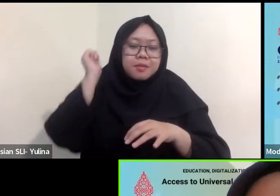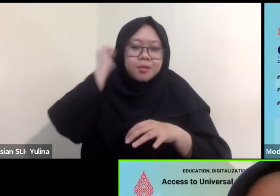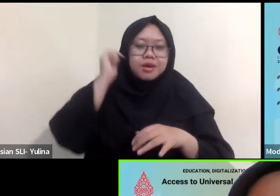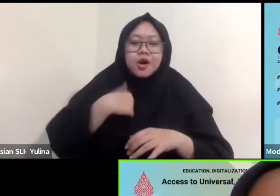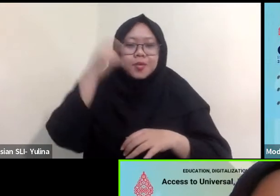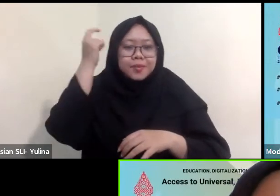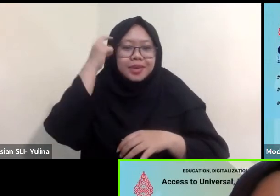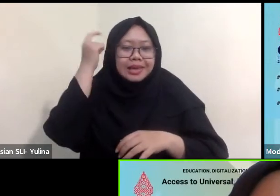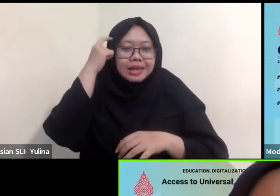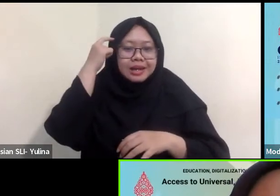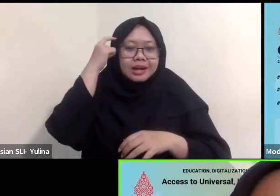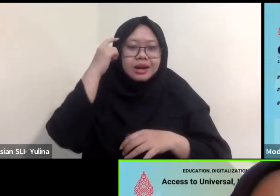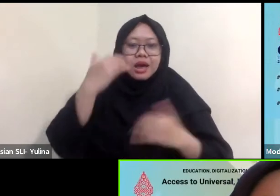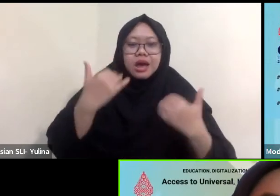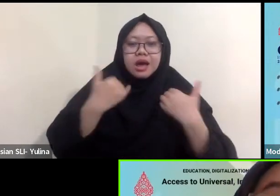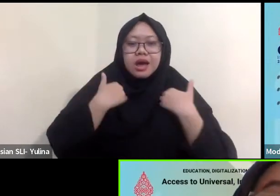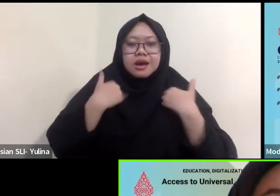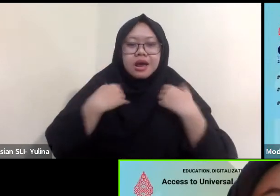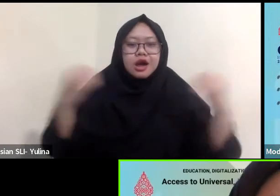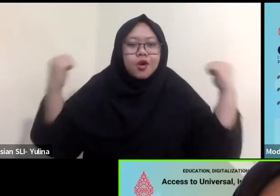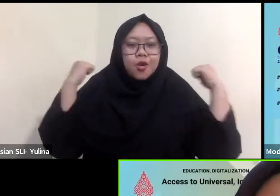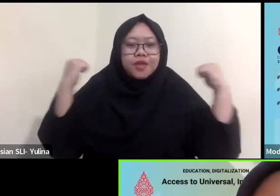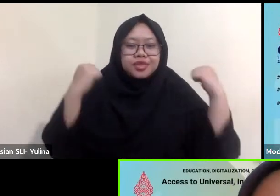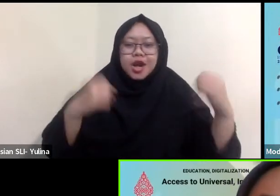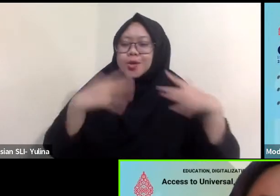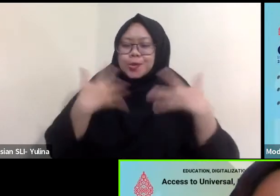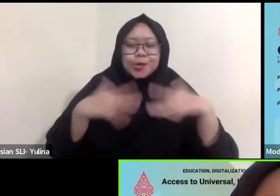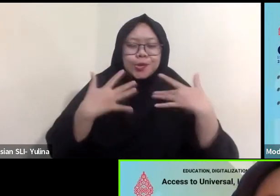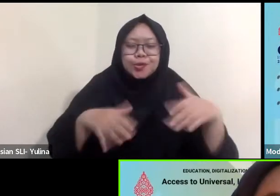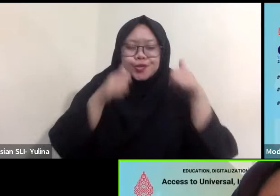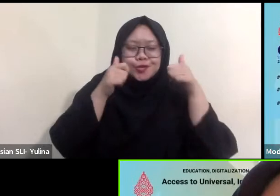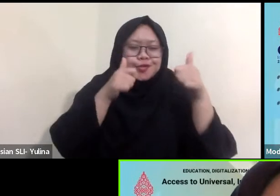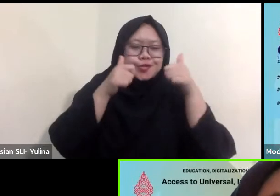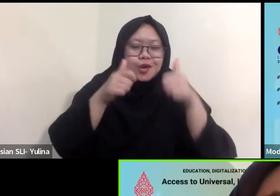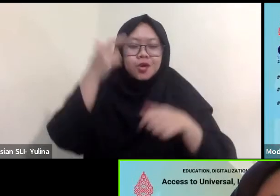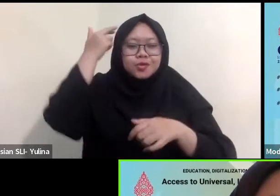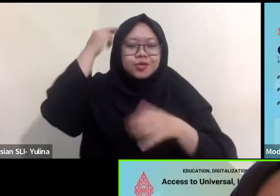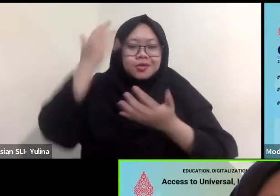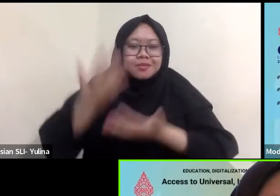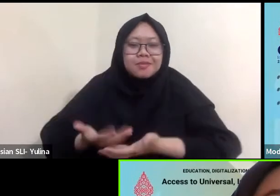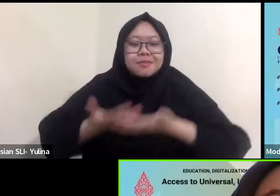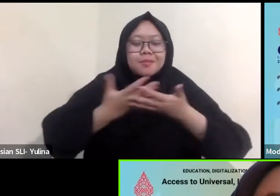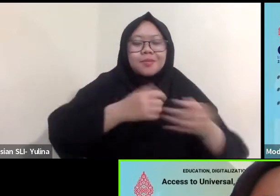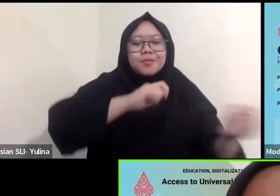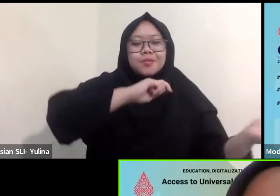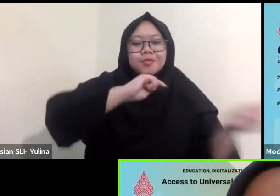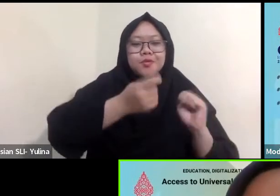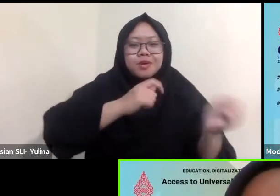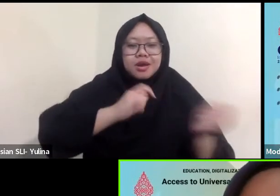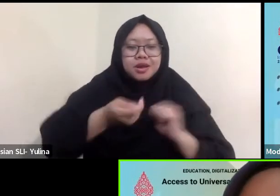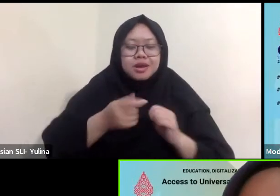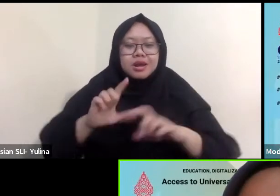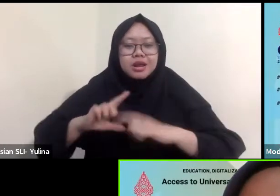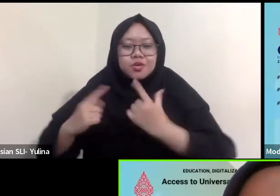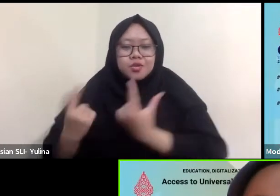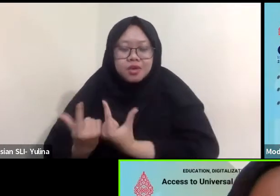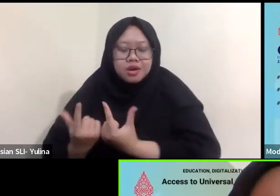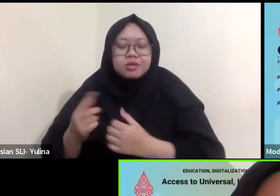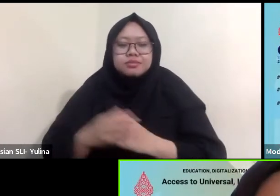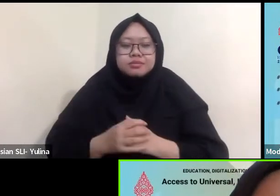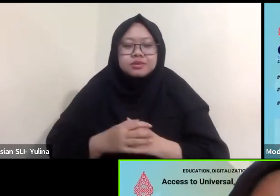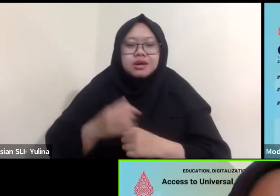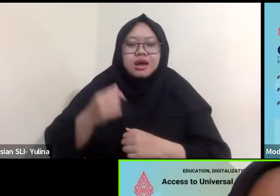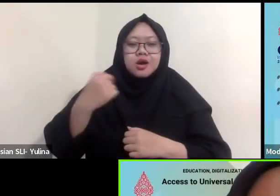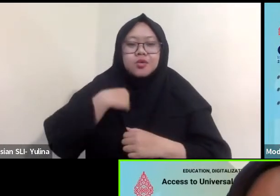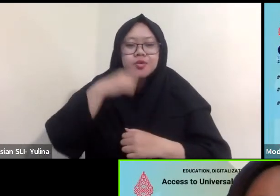Putri punya power yang sungguh luar biasa untuk membawa perubahan di lingkungannya. Putri